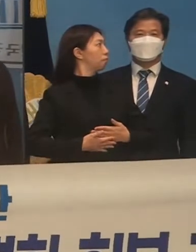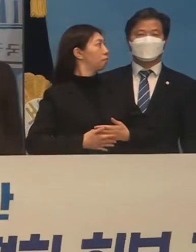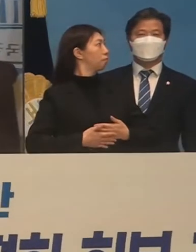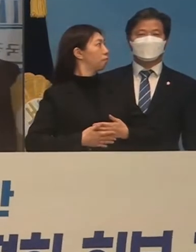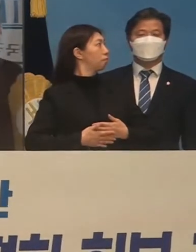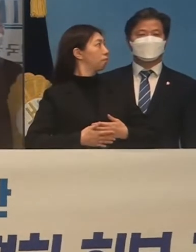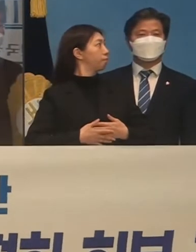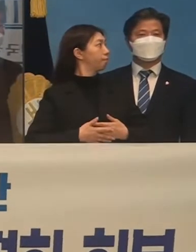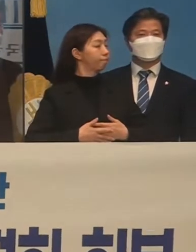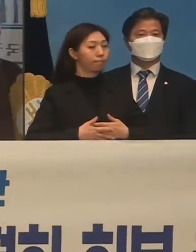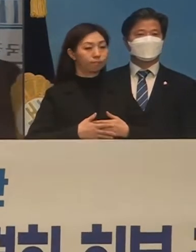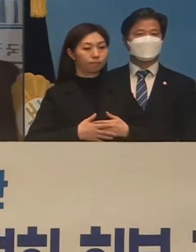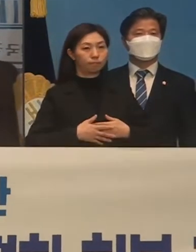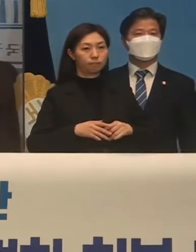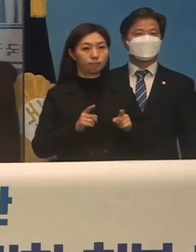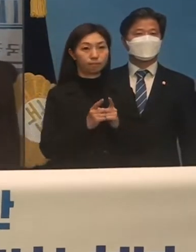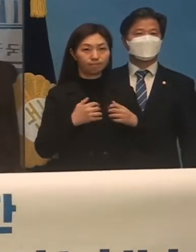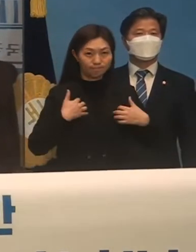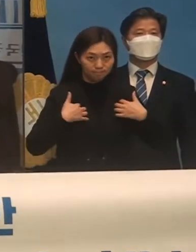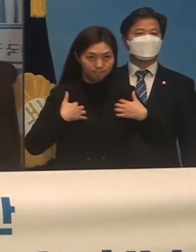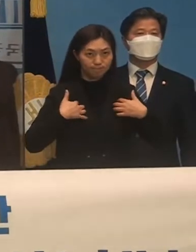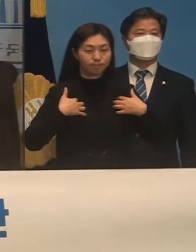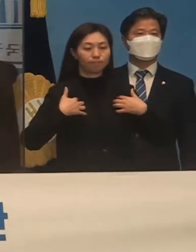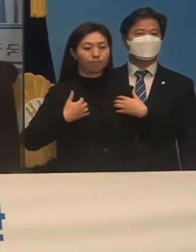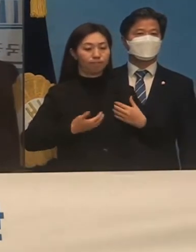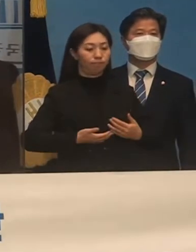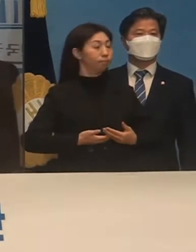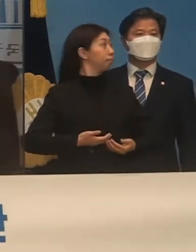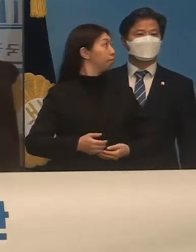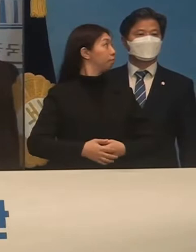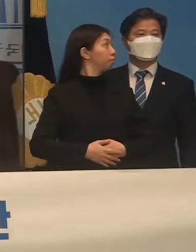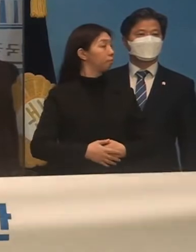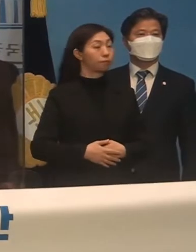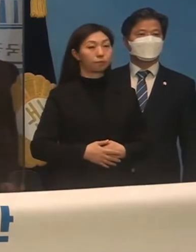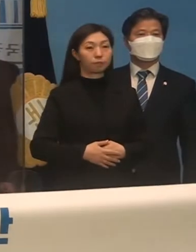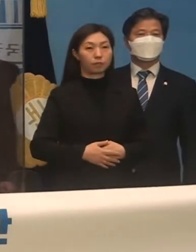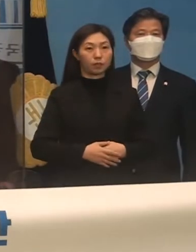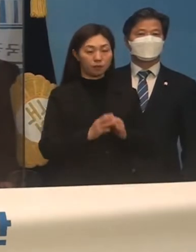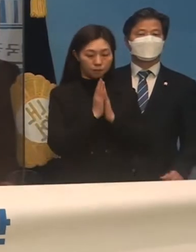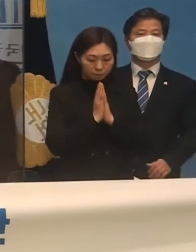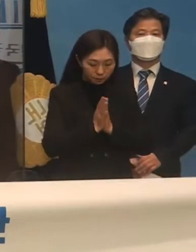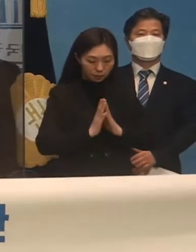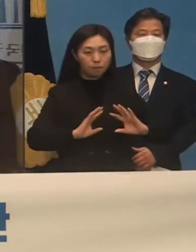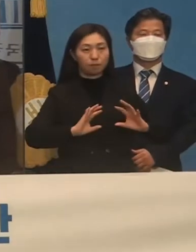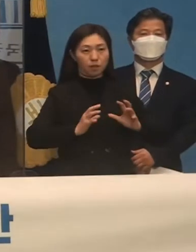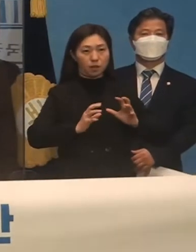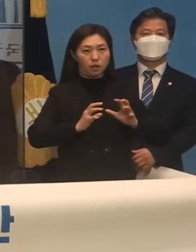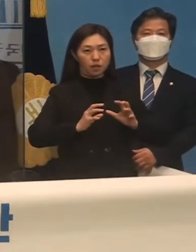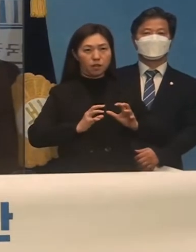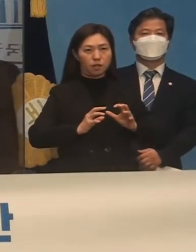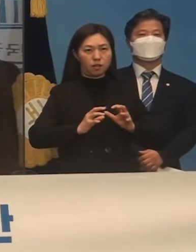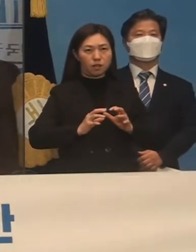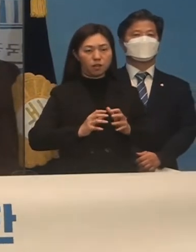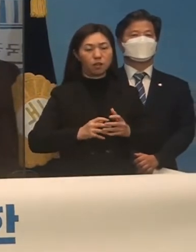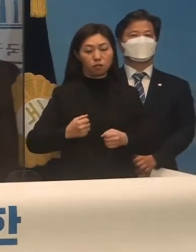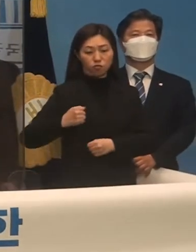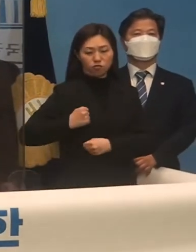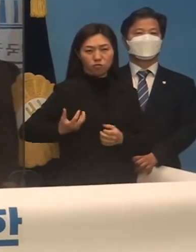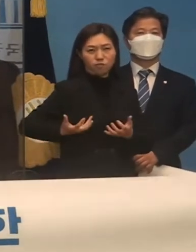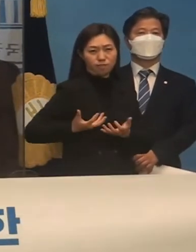예, 반갑습니다. 저는 오늘 미얀마 쿠데타 1주년을